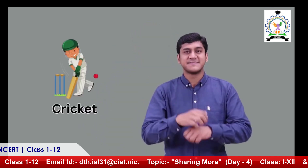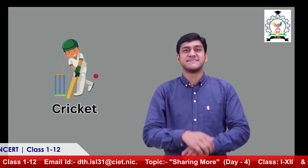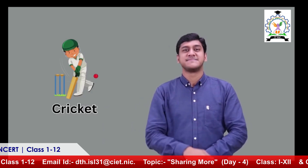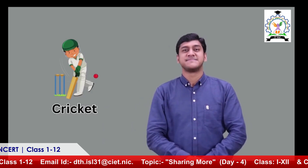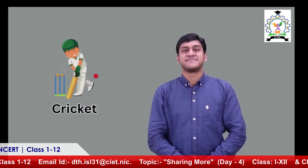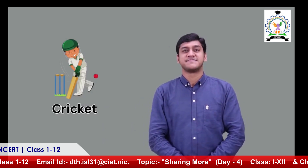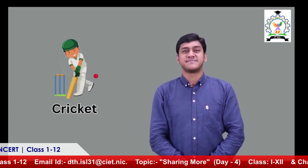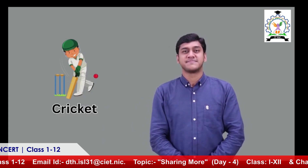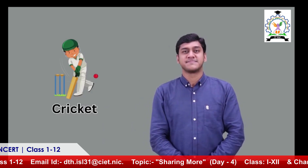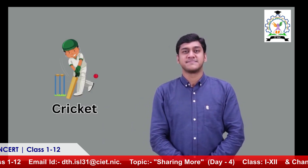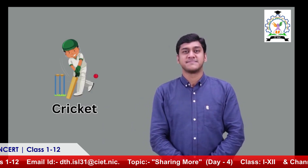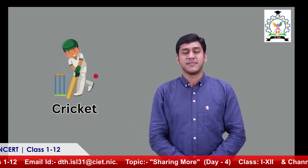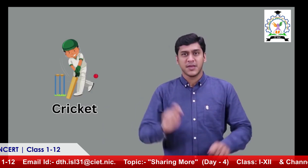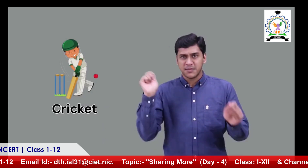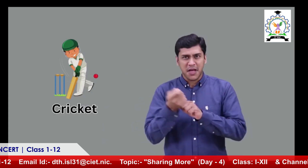क्रिकेट,